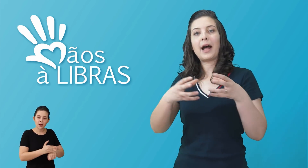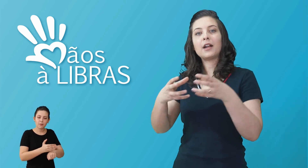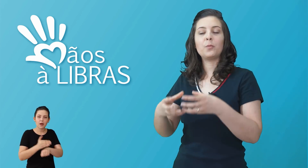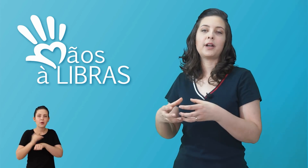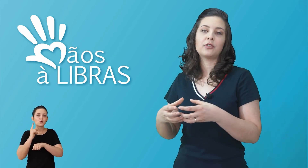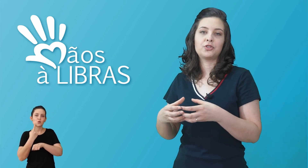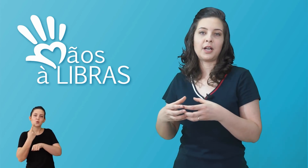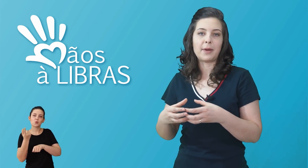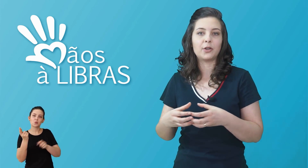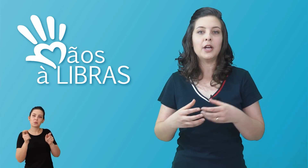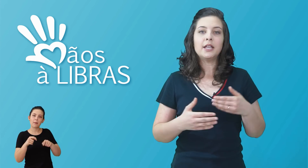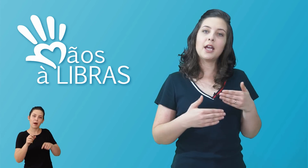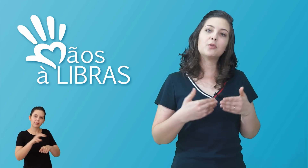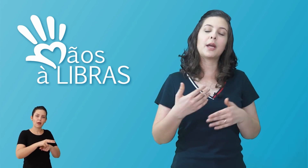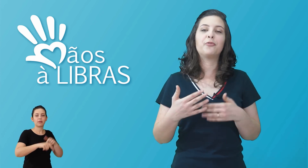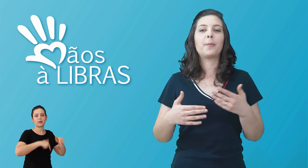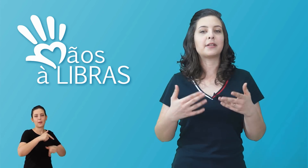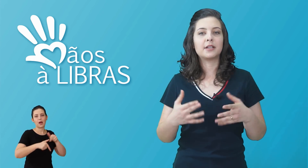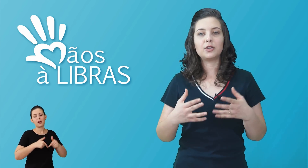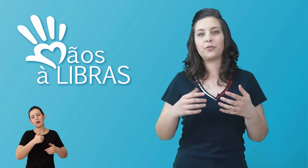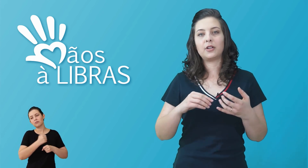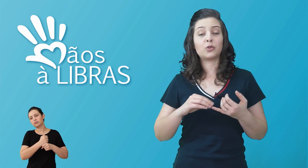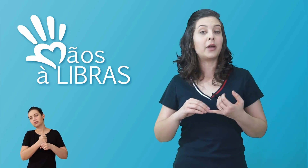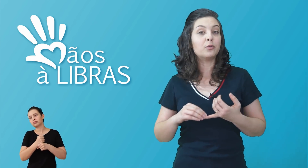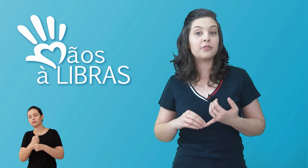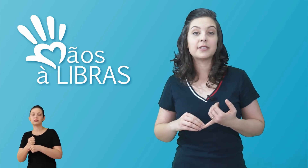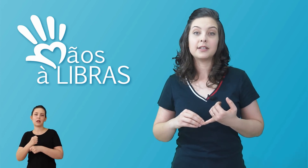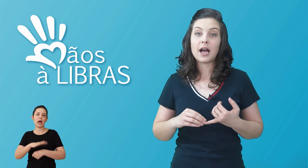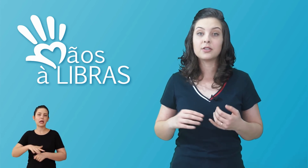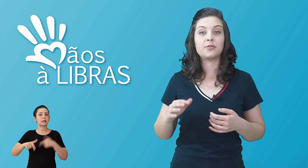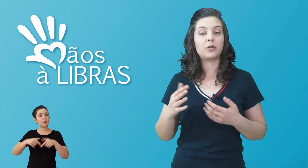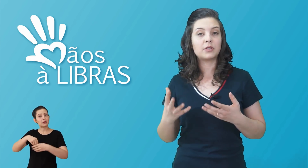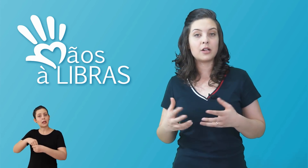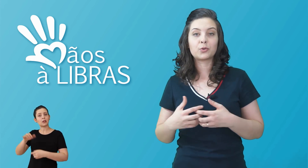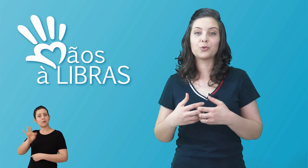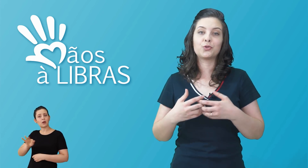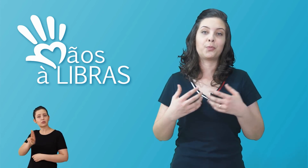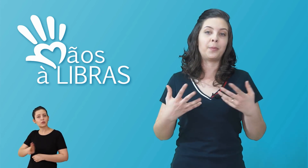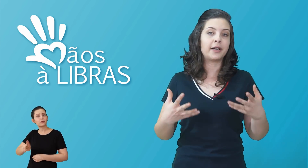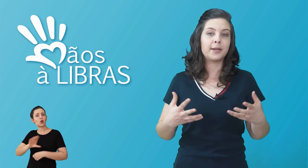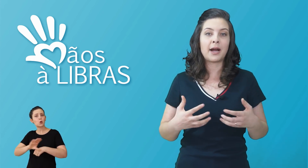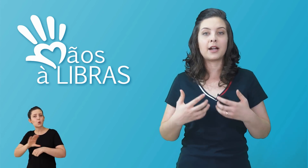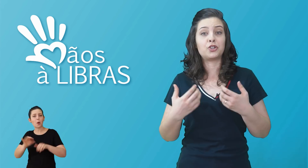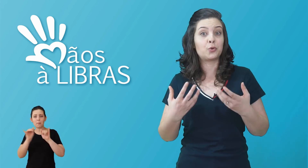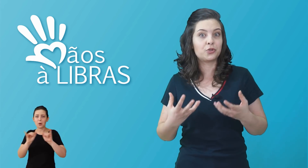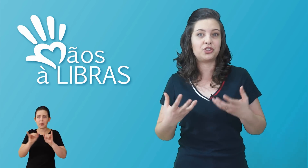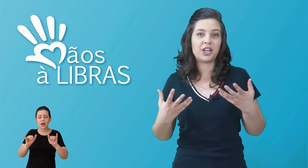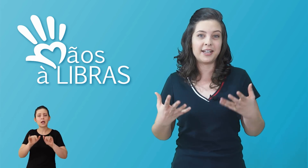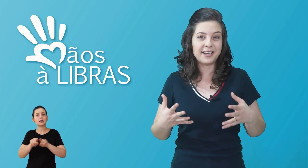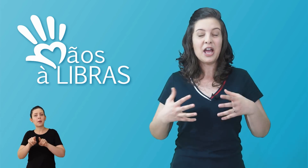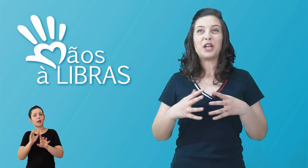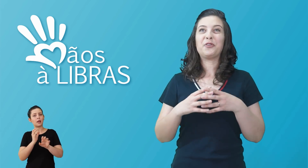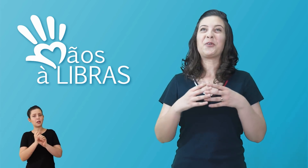surdos para o mercado de trabalho. E aí o tempo foi passando, eu atuei em universidades e faculdades, cursos de propaganda e marketing, curso